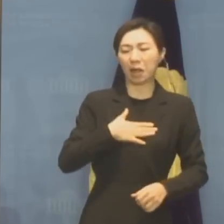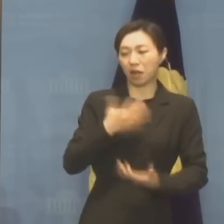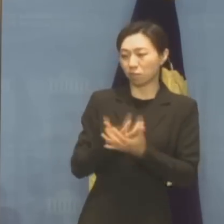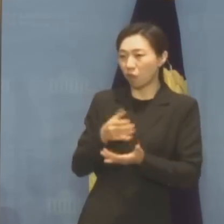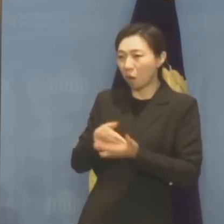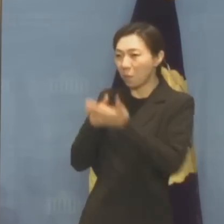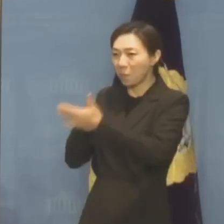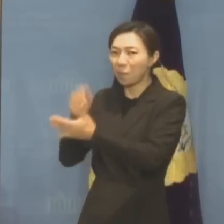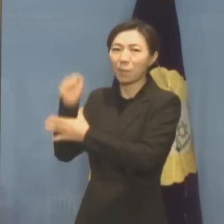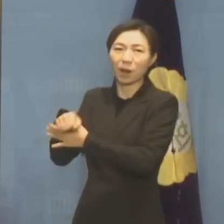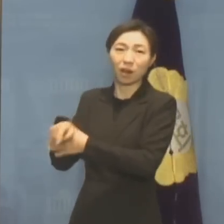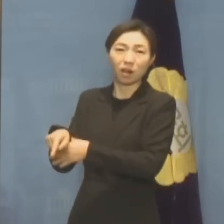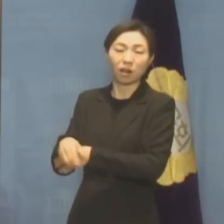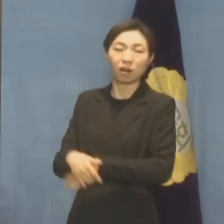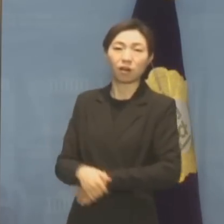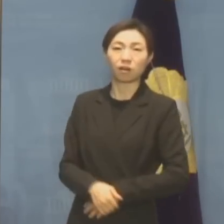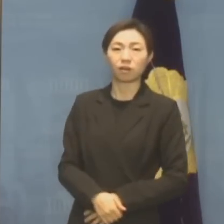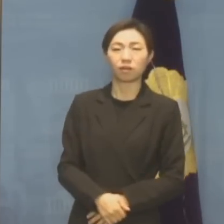승인받은 것입니다.